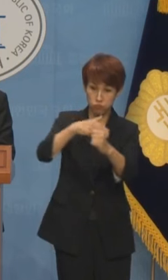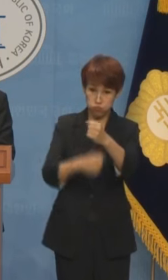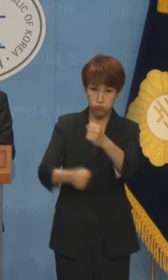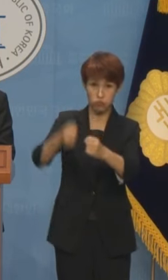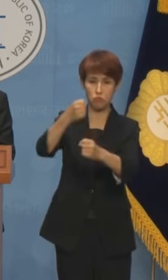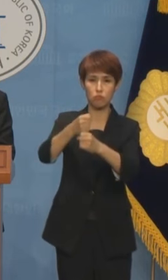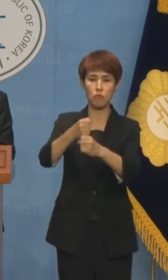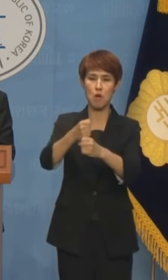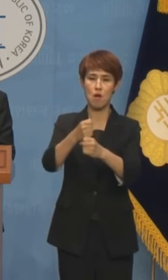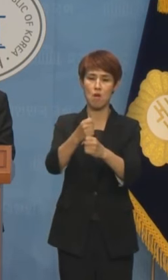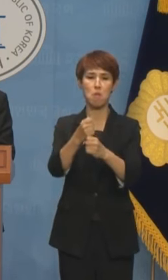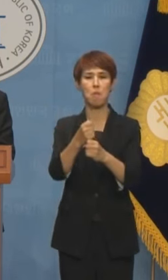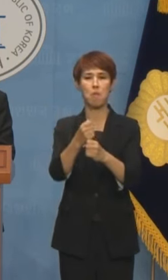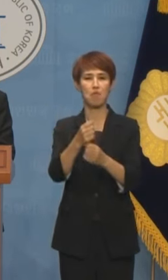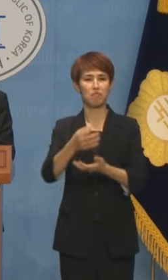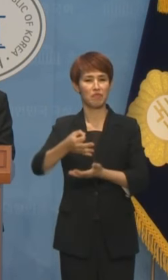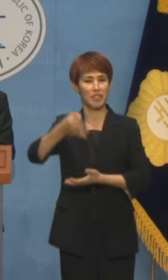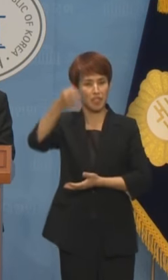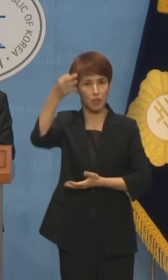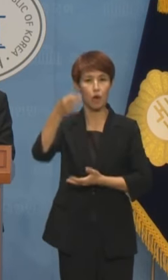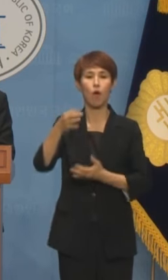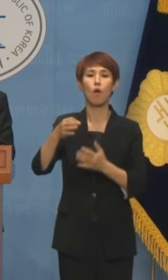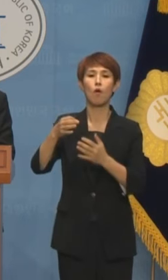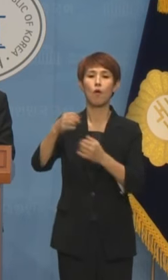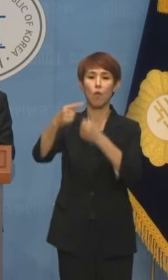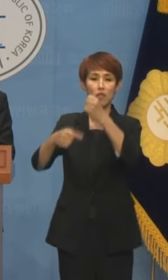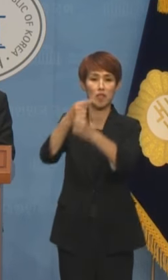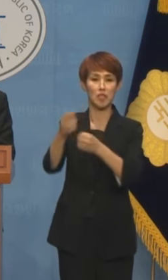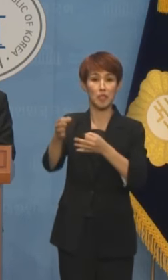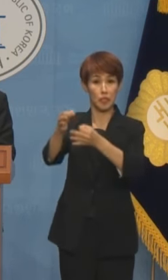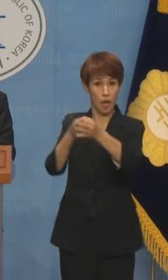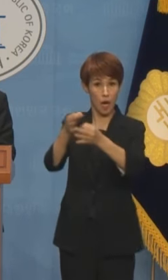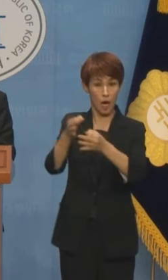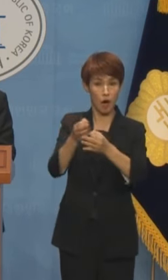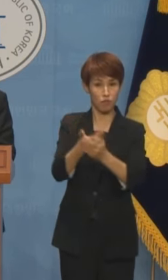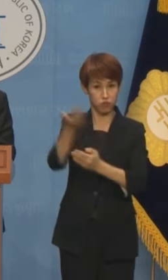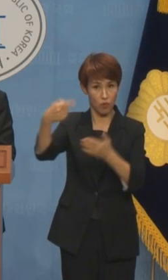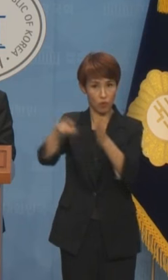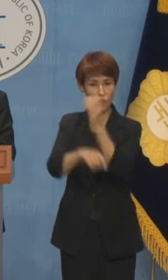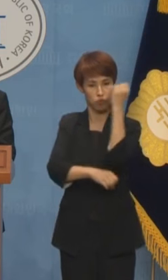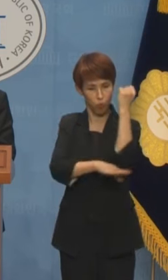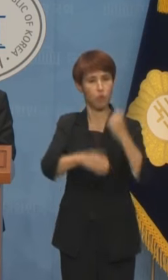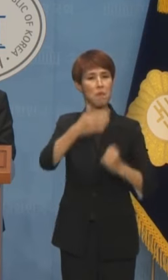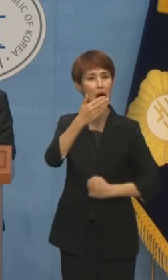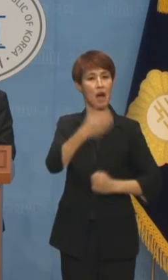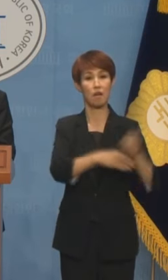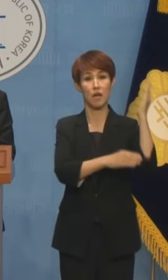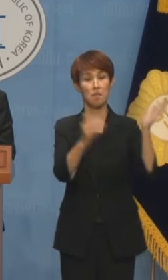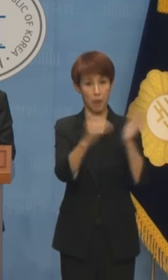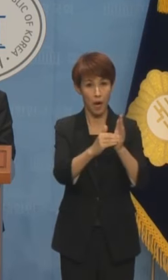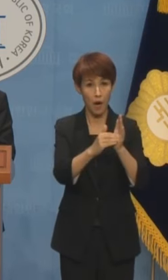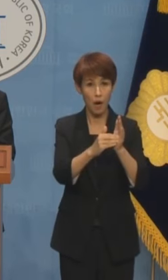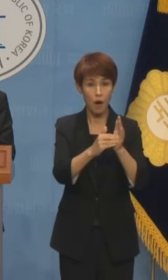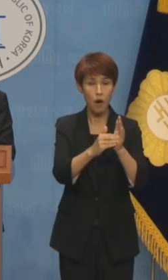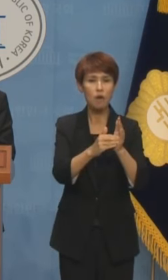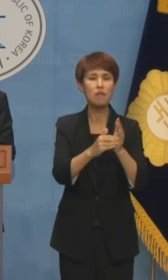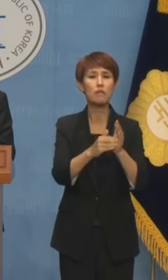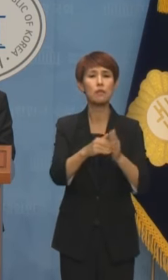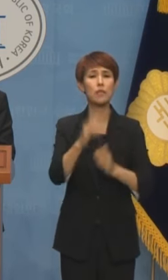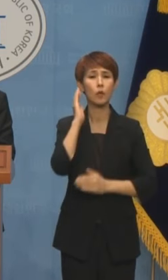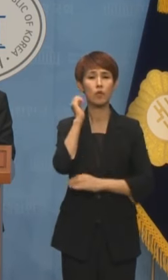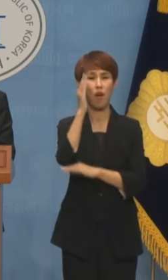원에 달하는 국제 원전 시장 진출의 토대가 될 것이라고 자평했습니다. 하지만 윤 대통령의